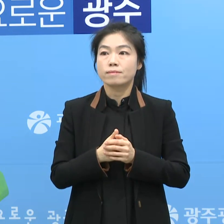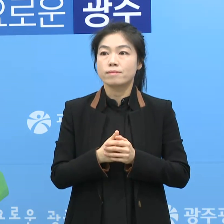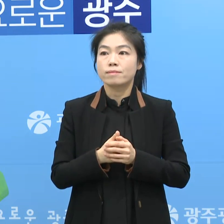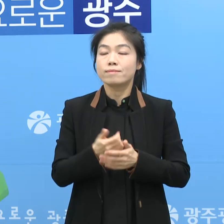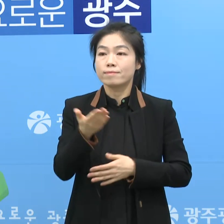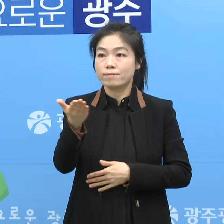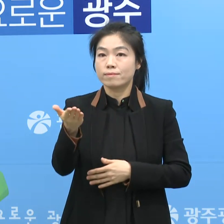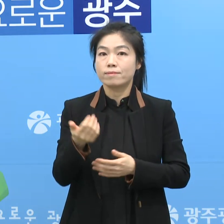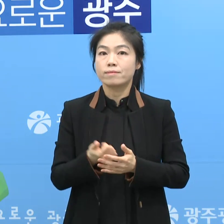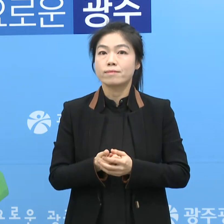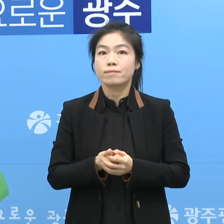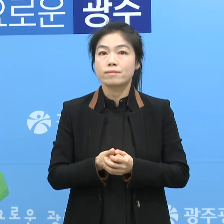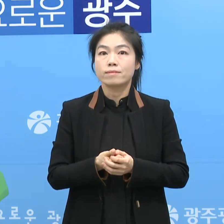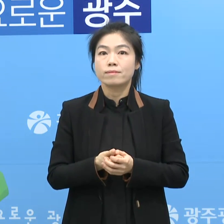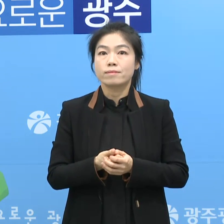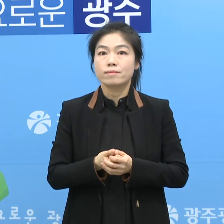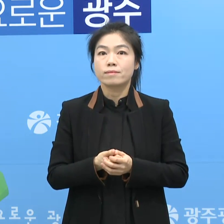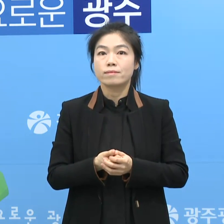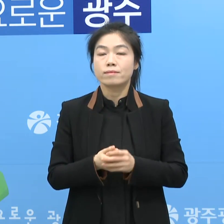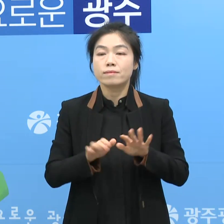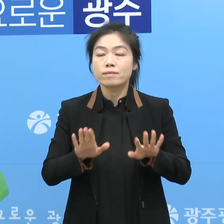최성희 기자님.